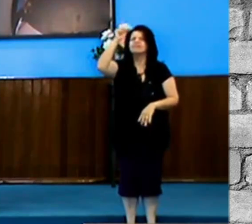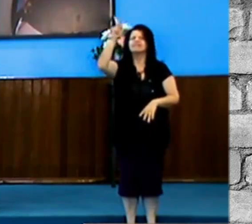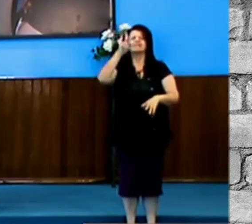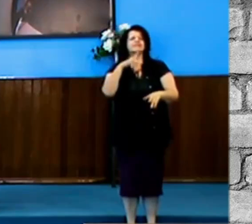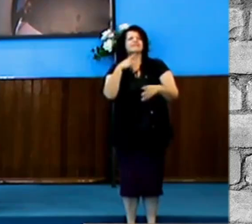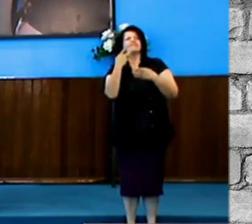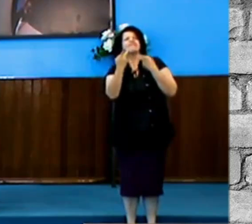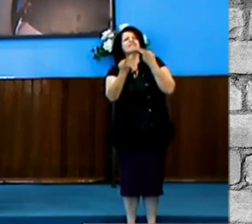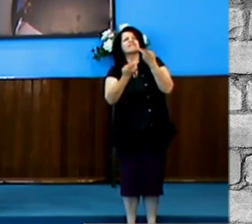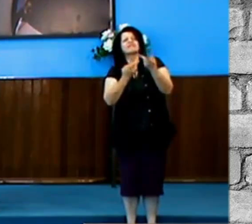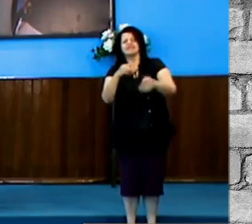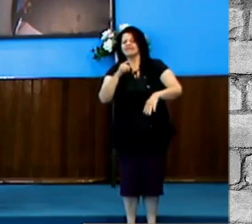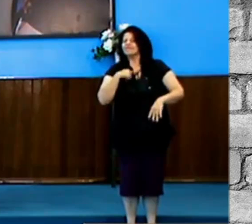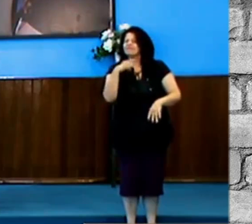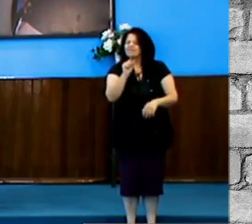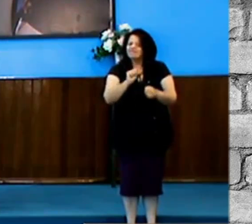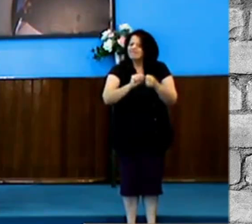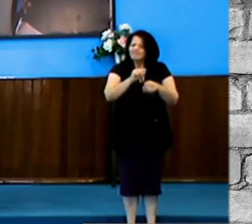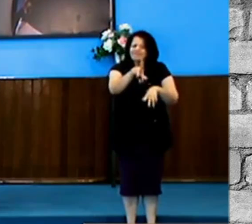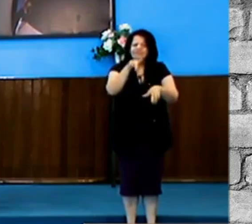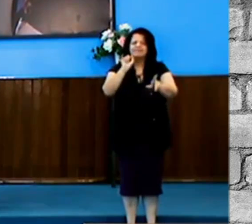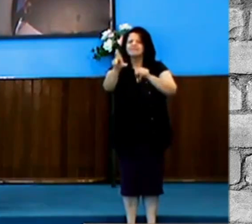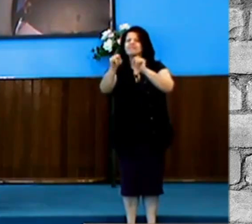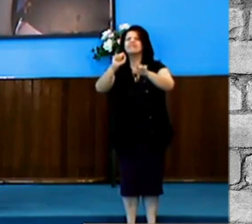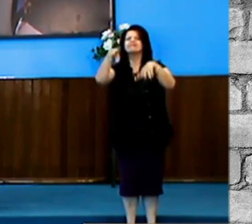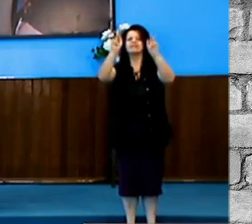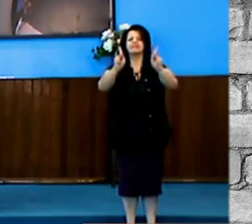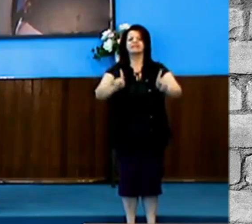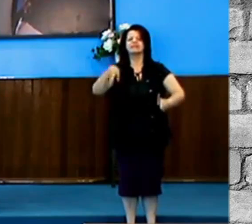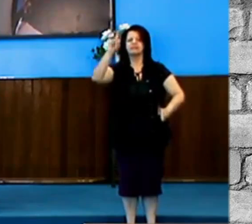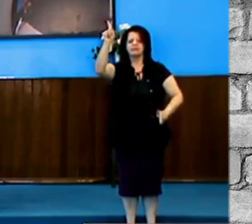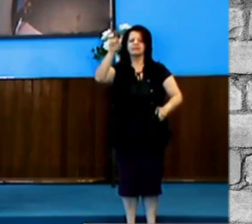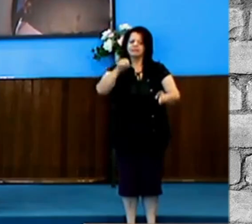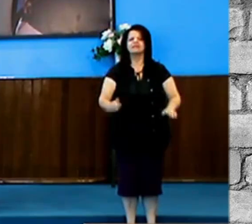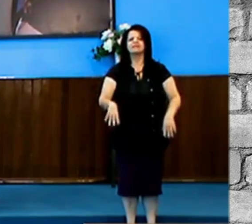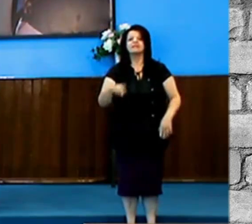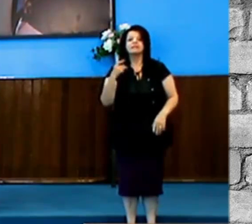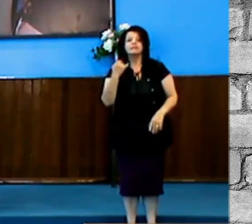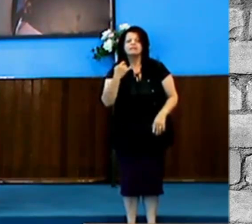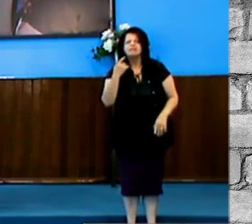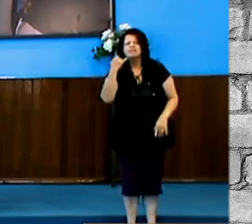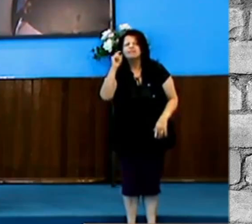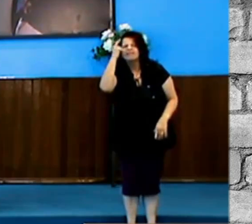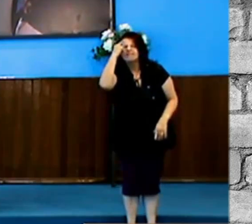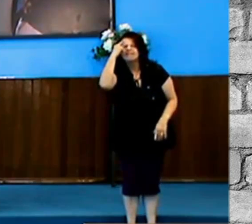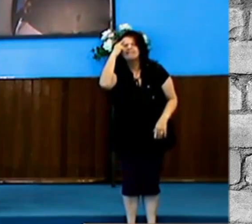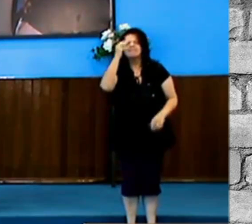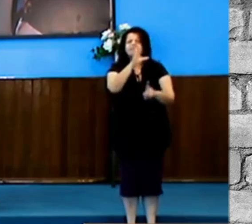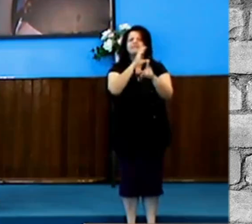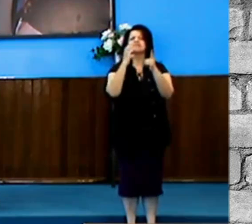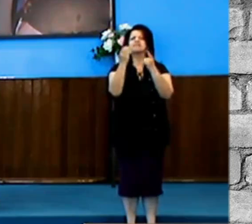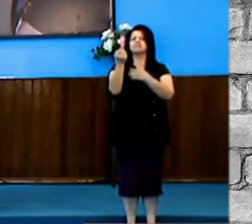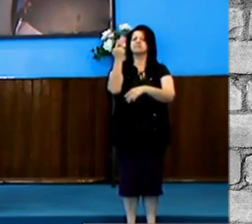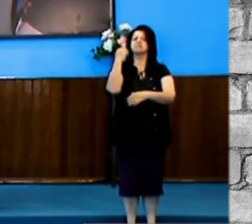fala e nós tomamos decisões na sua presença. Esse é o... Nós olharmos para o culto do Antigo Testamento, por exemplo, ele